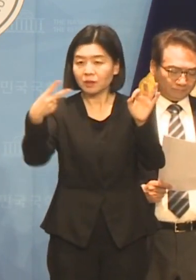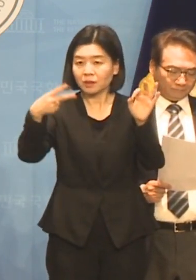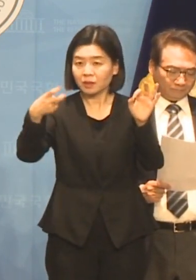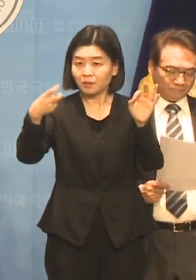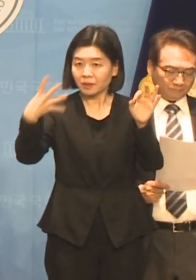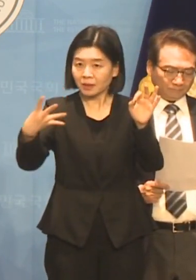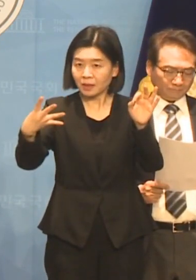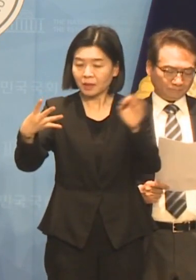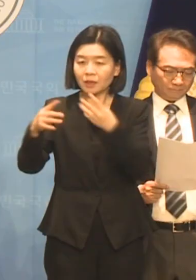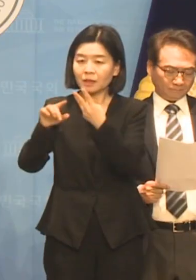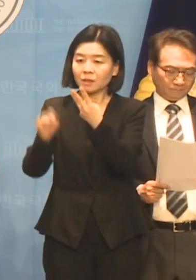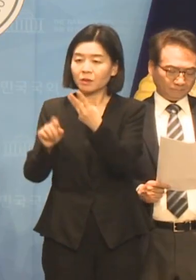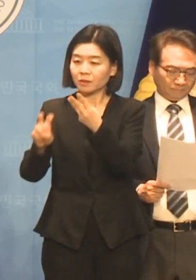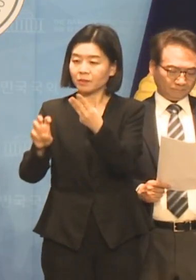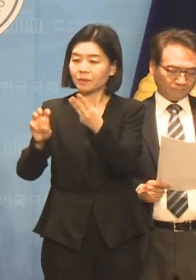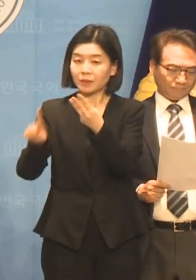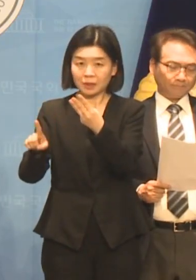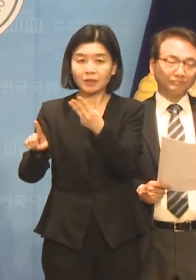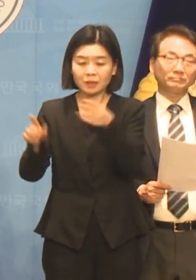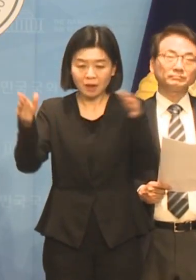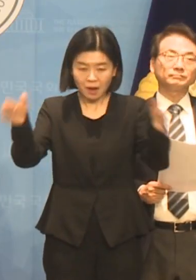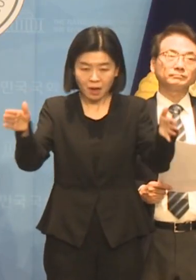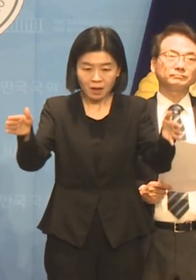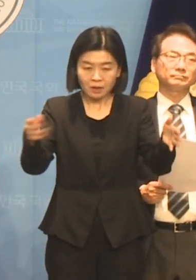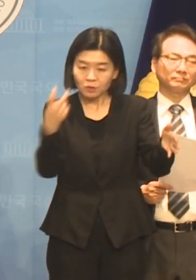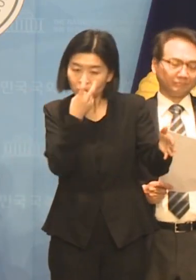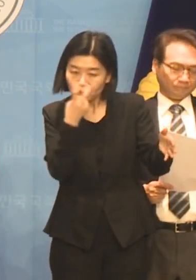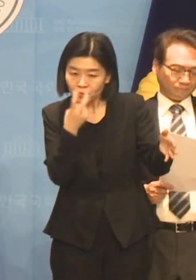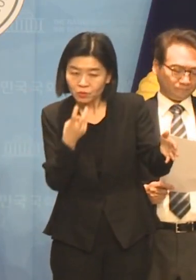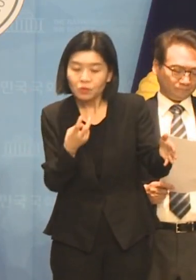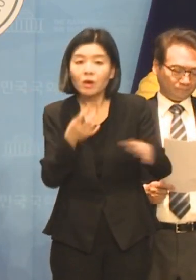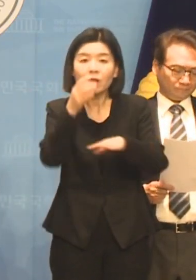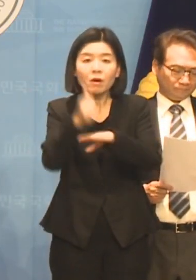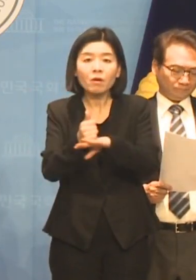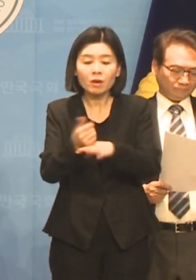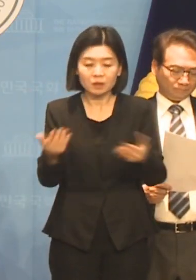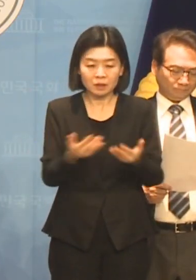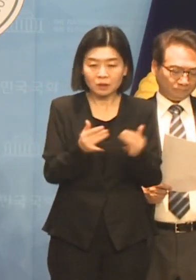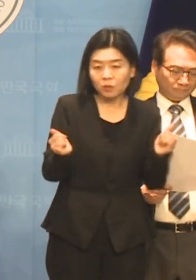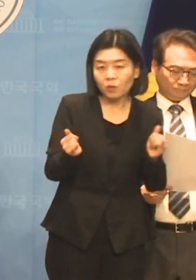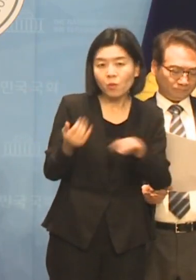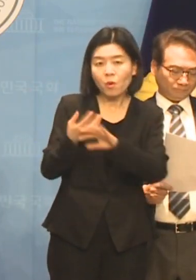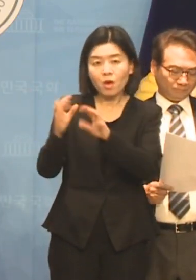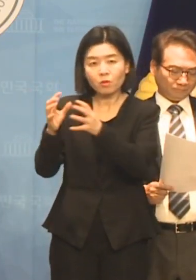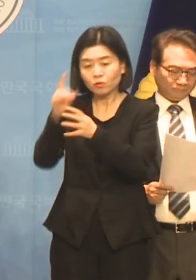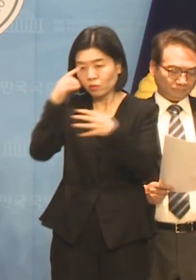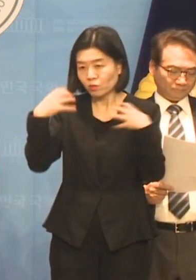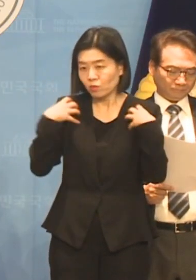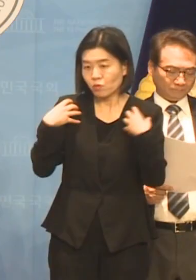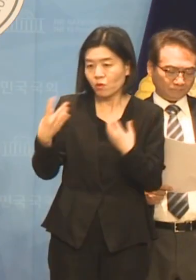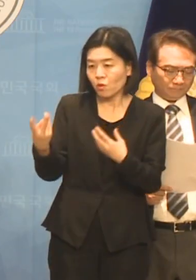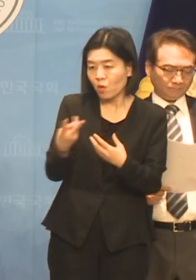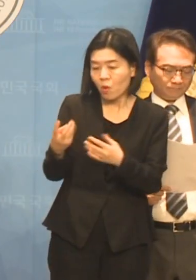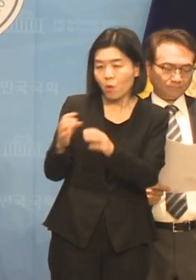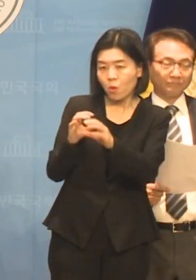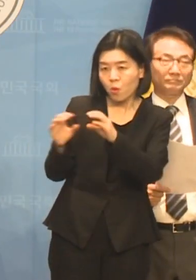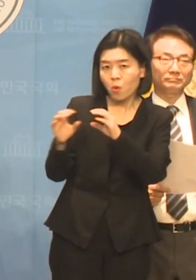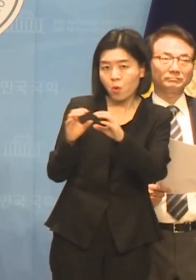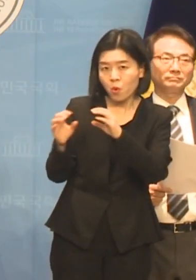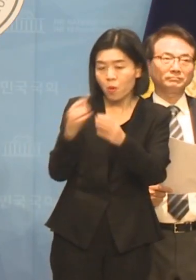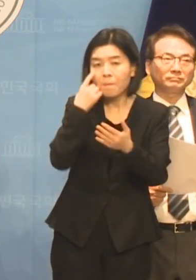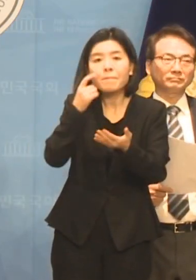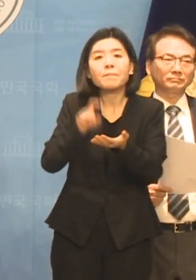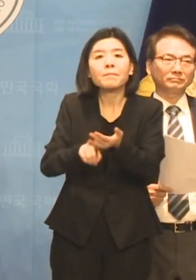3월 31일이었고 조사 결과 직원과 외국 정부 간의 소통도 확인되었다고 합니다.